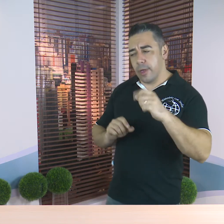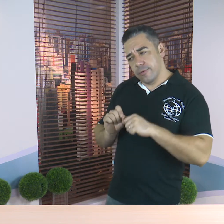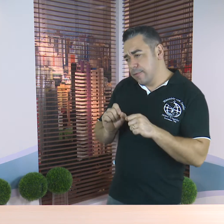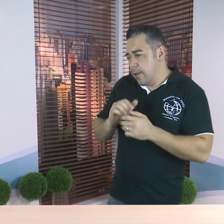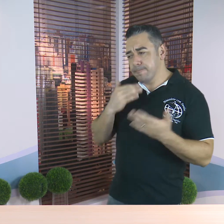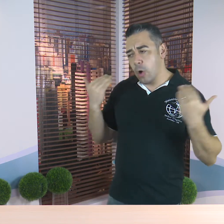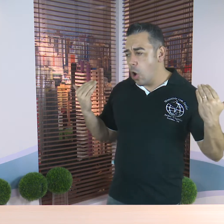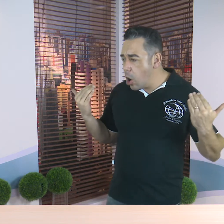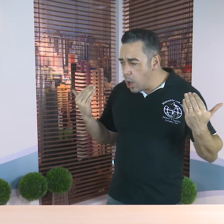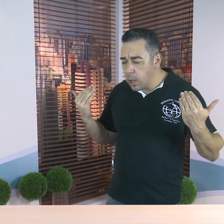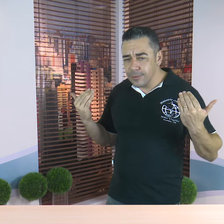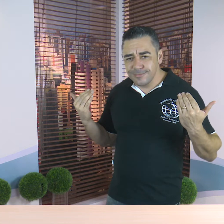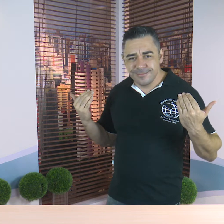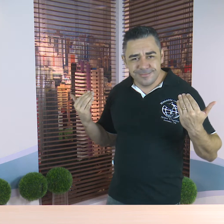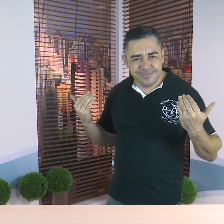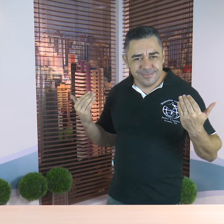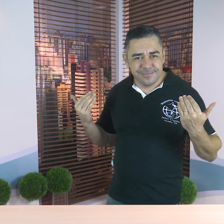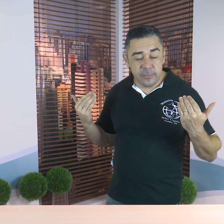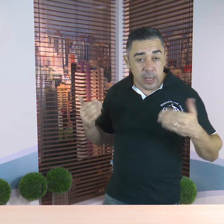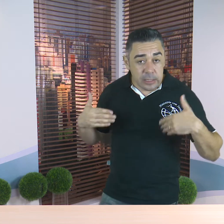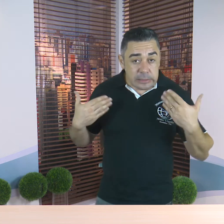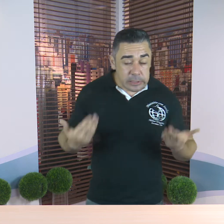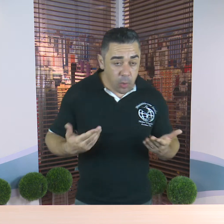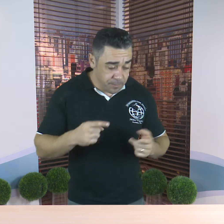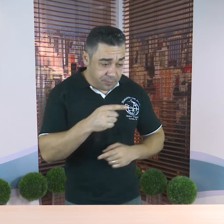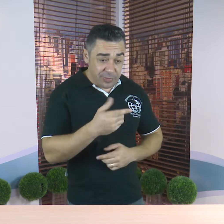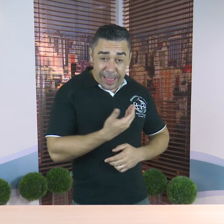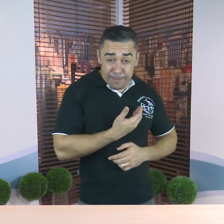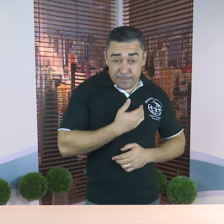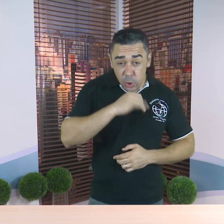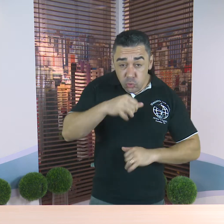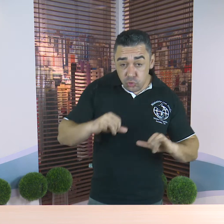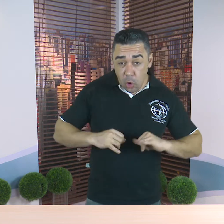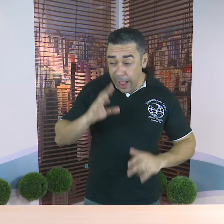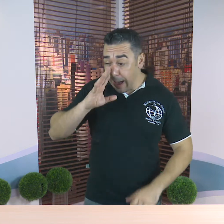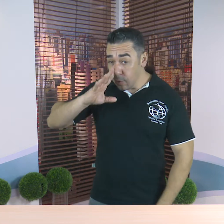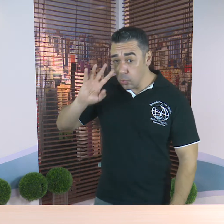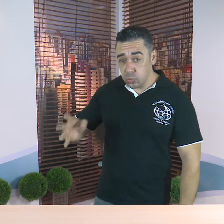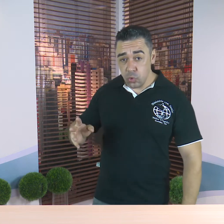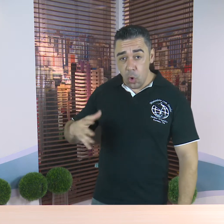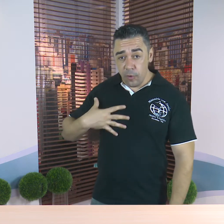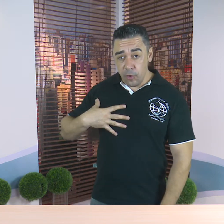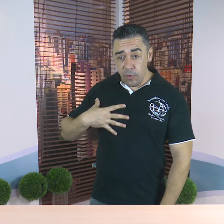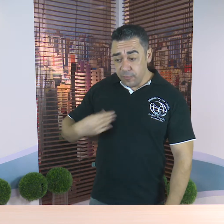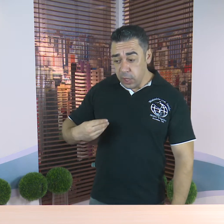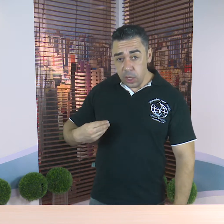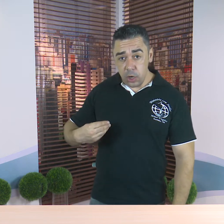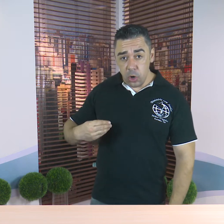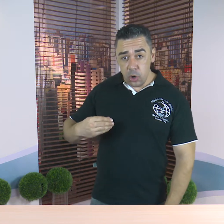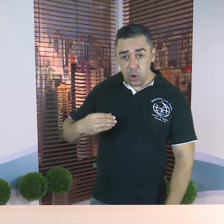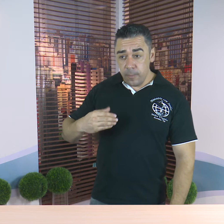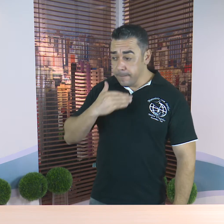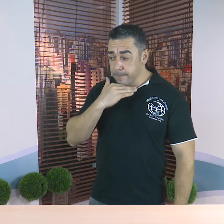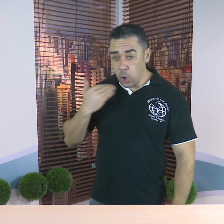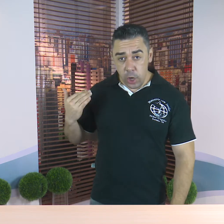da sua transgressão. Segundo Bildade, os filhos de Jó morreram porque cometeram